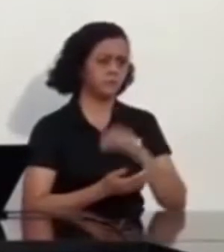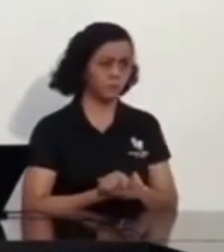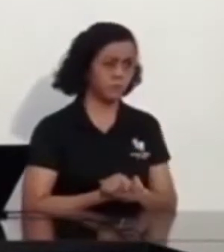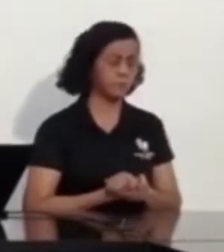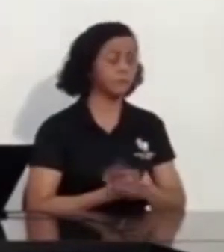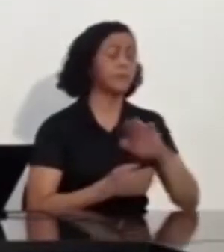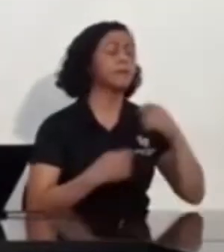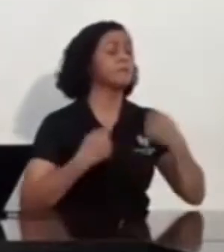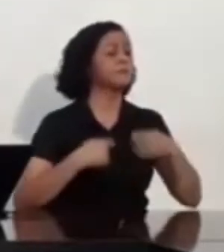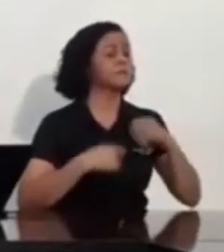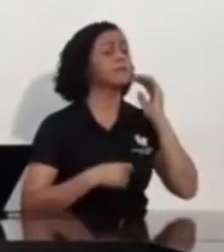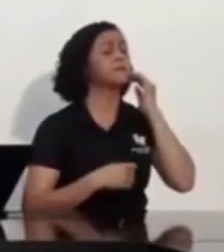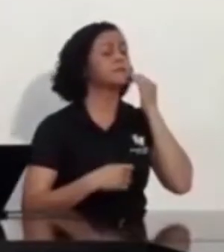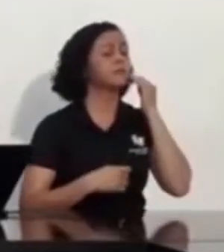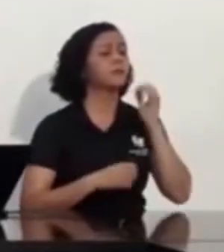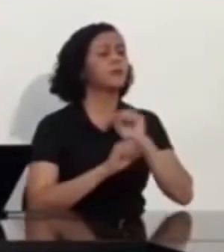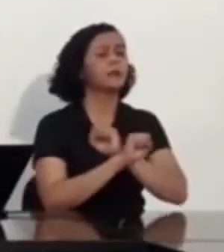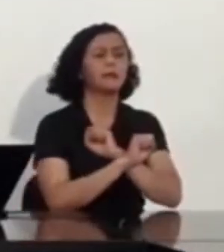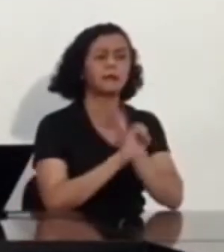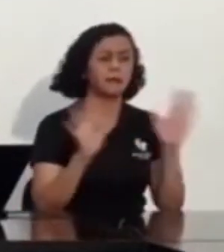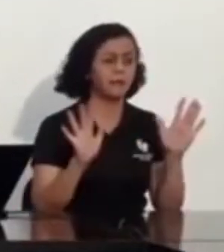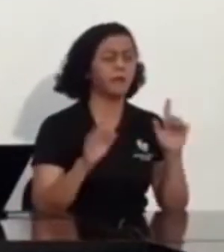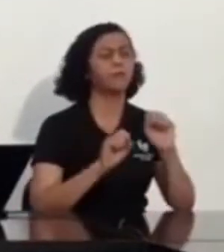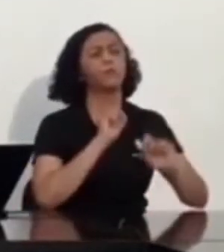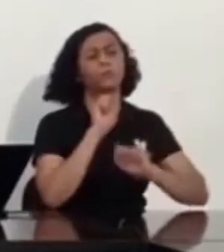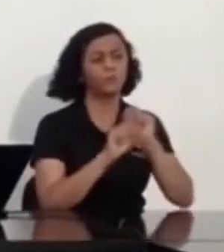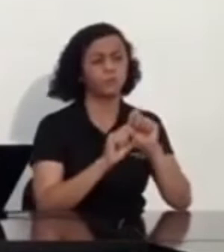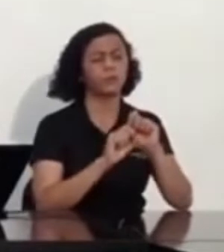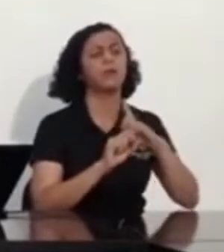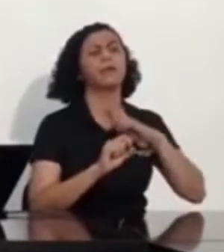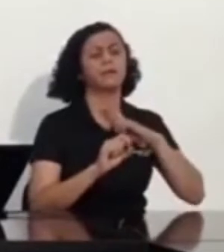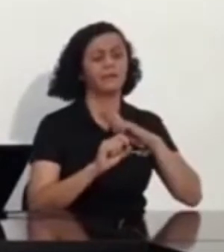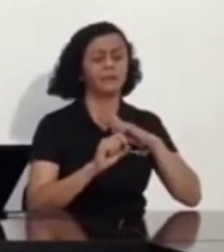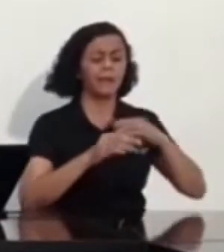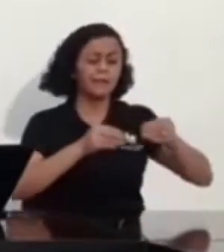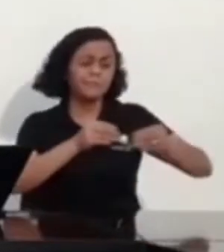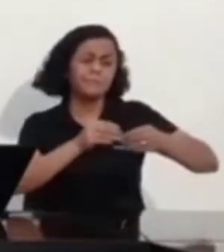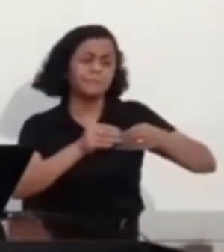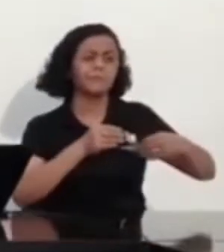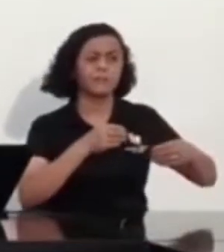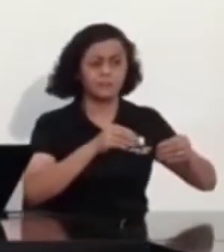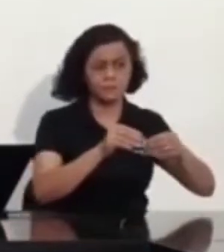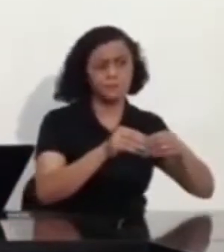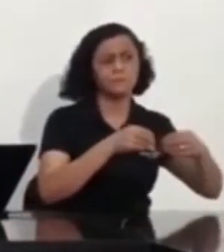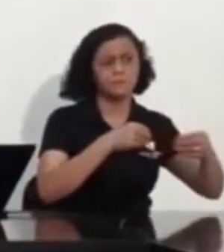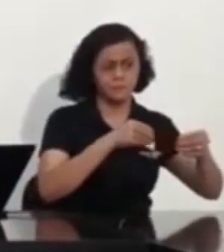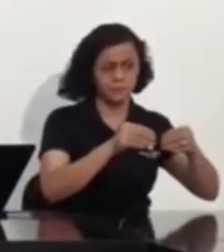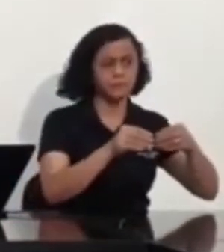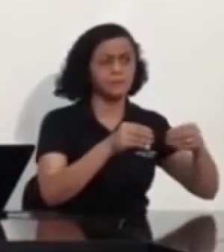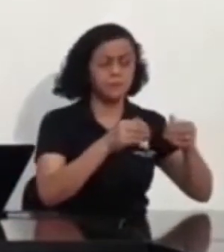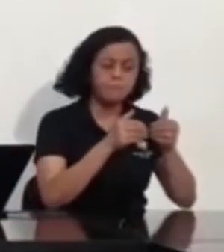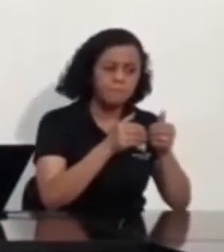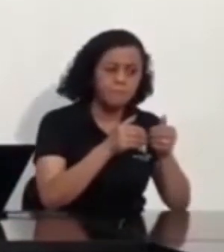entender. E há um bom movimento de flexibilização que foi possível a partir